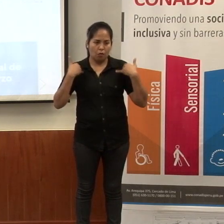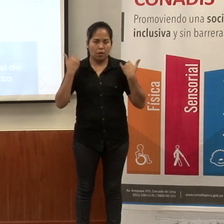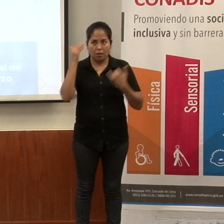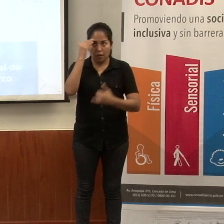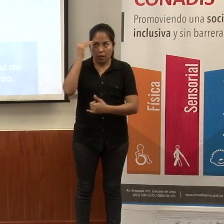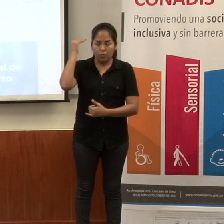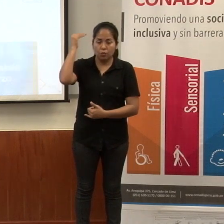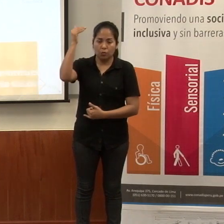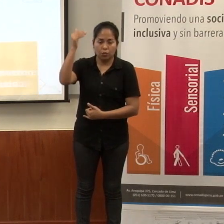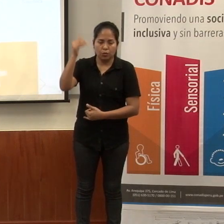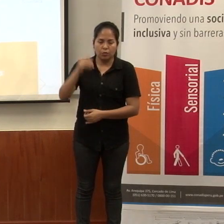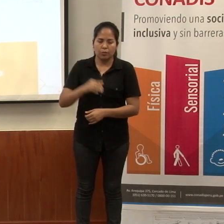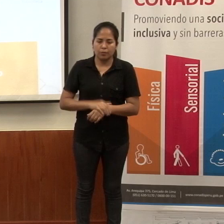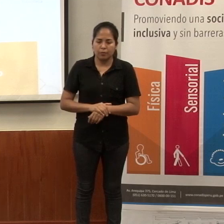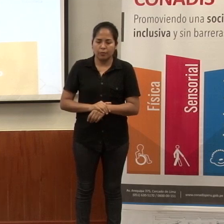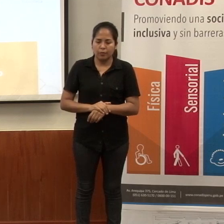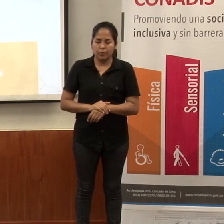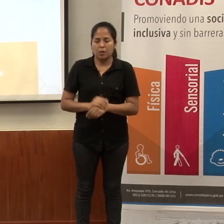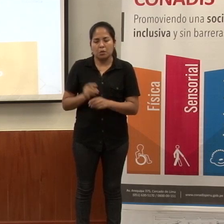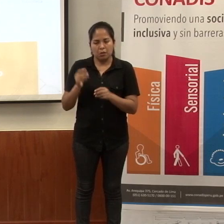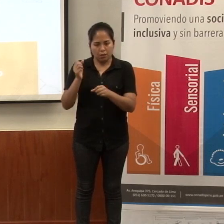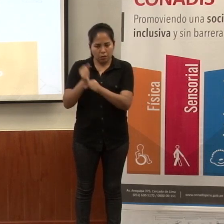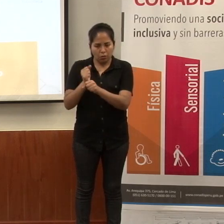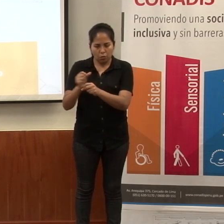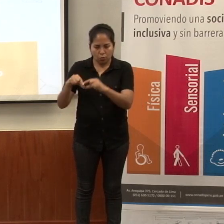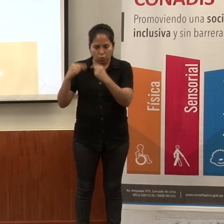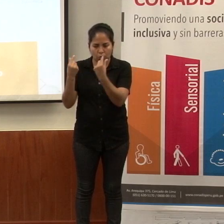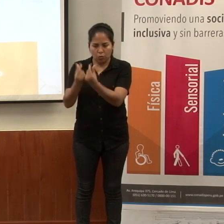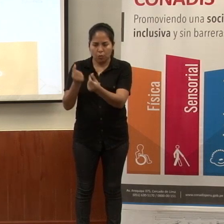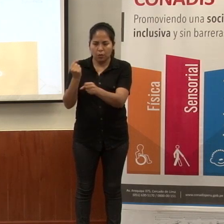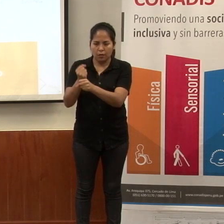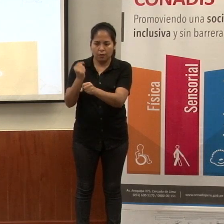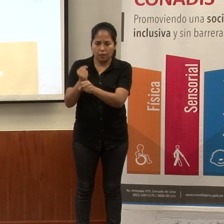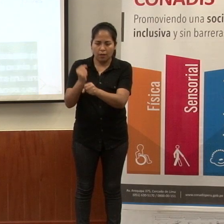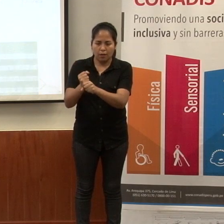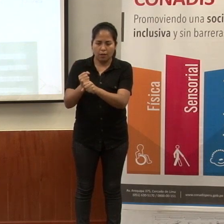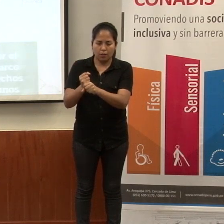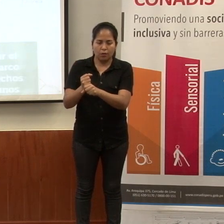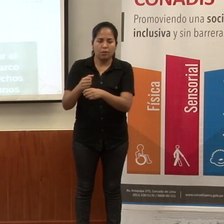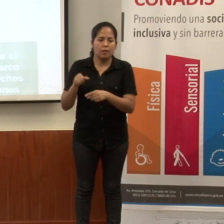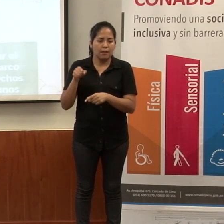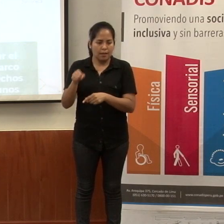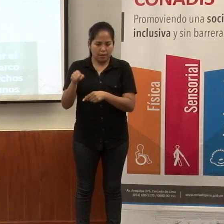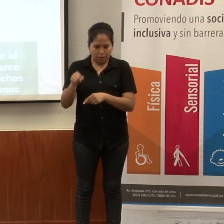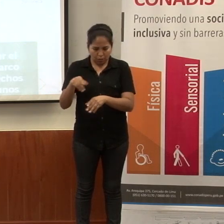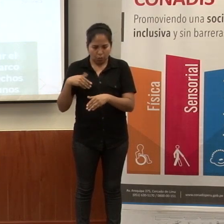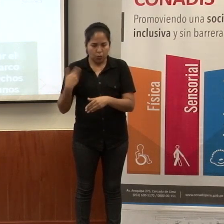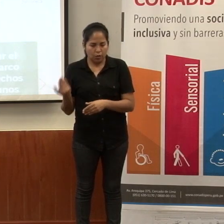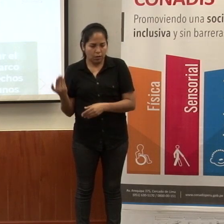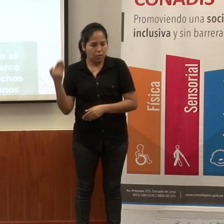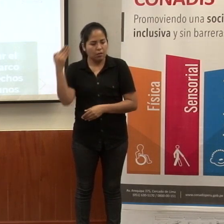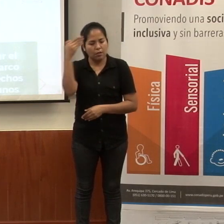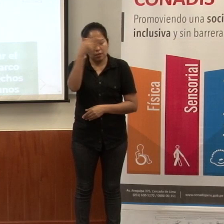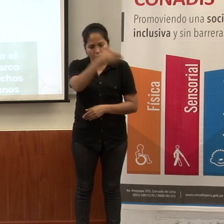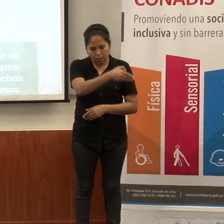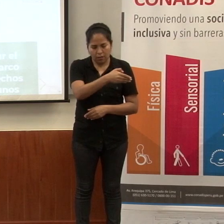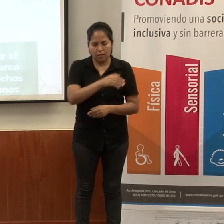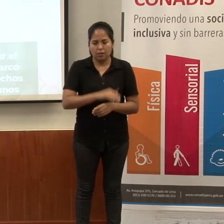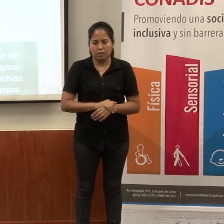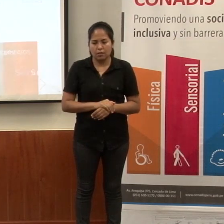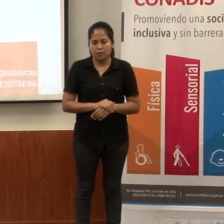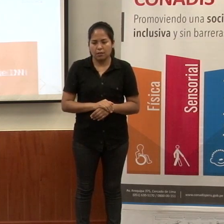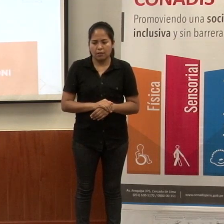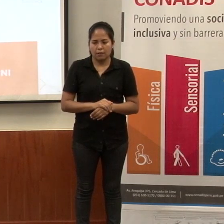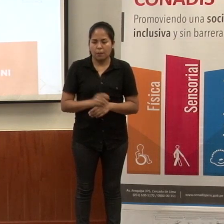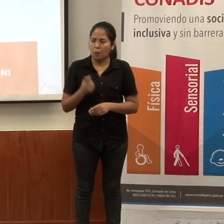un grupo especial para el trabajo extramural. O sea, los establecimientos que tengan trabajo extramural podrán salir, y nosotros nos hemos comprometido